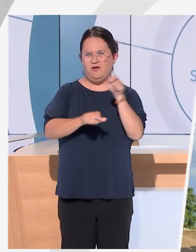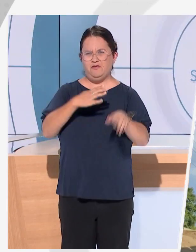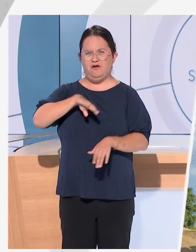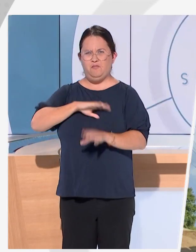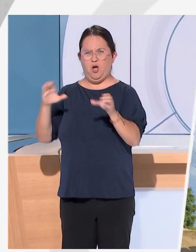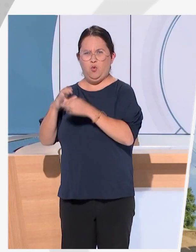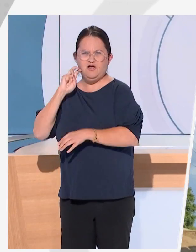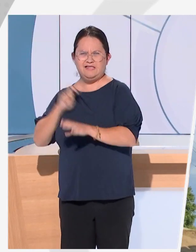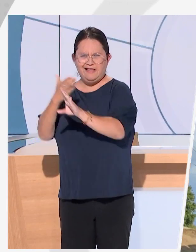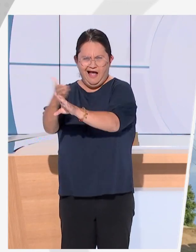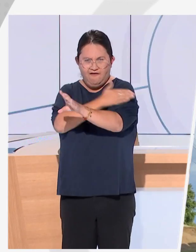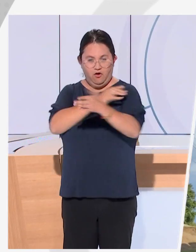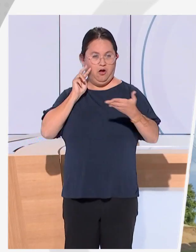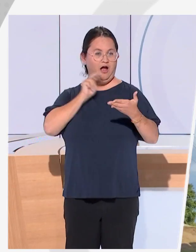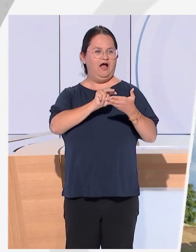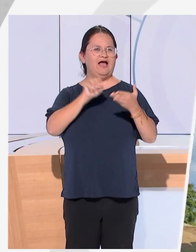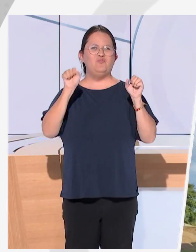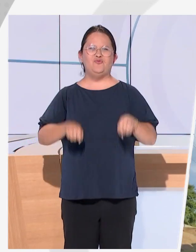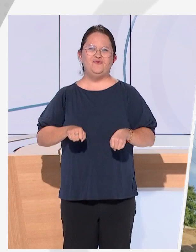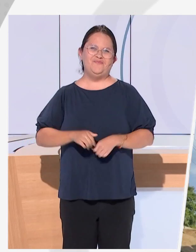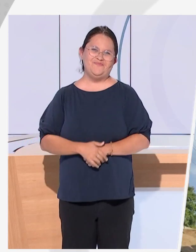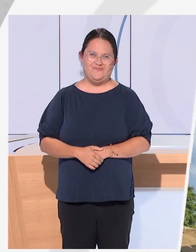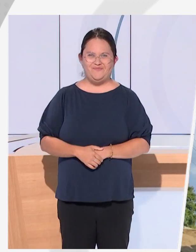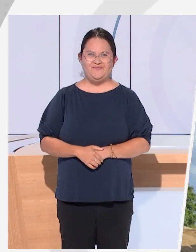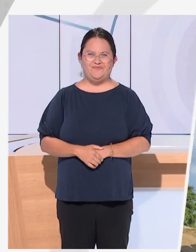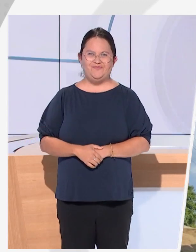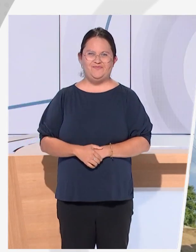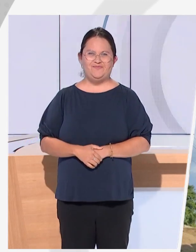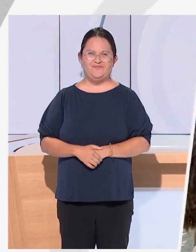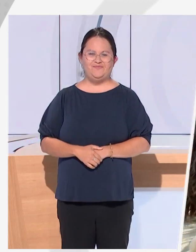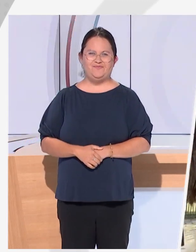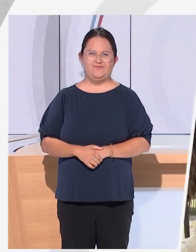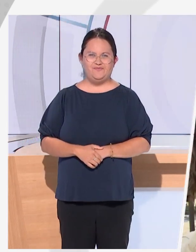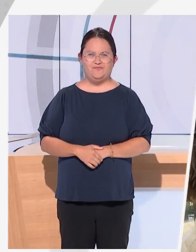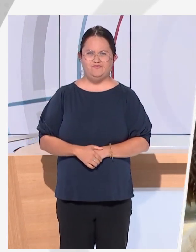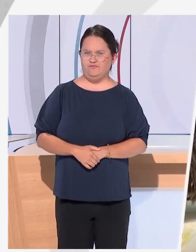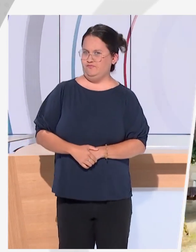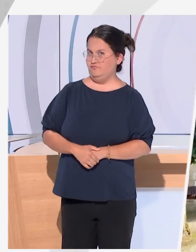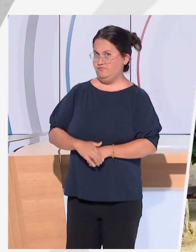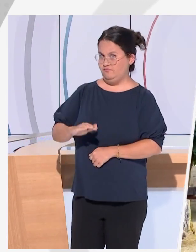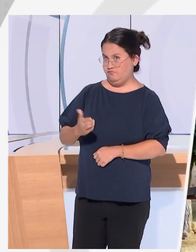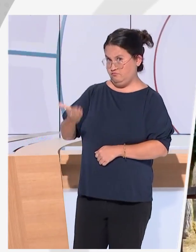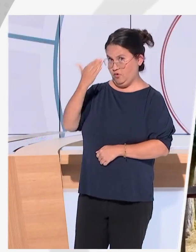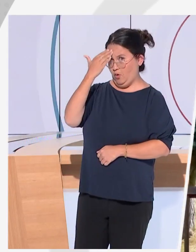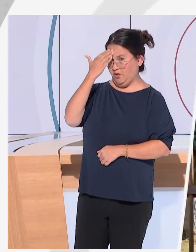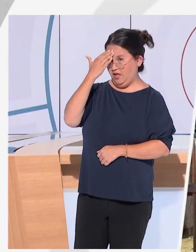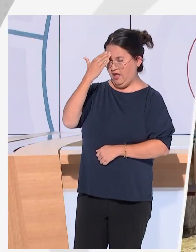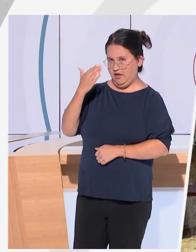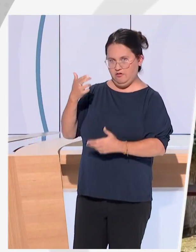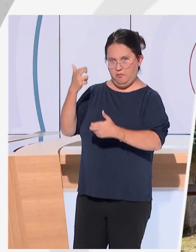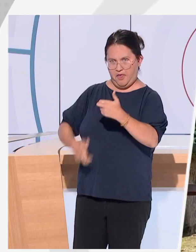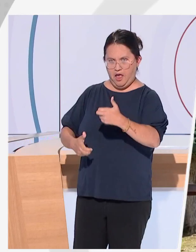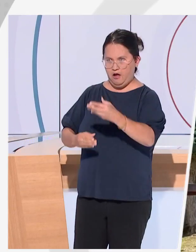division SS Das Reich. Quand on pense au tram. On reconnaît les montants ici, les